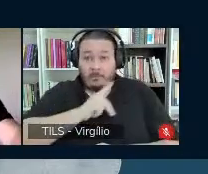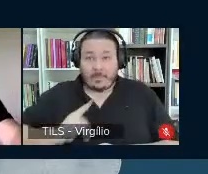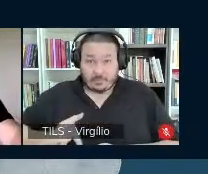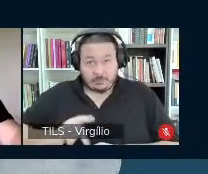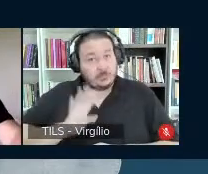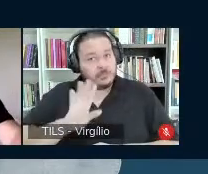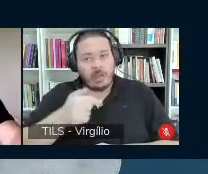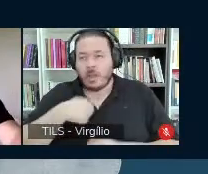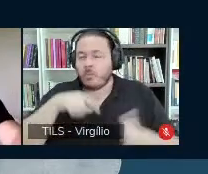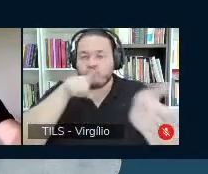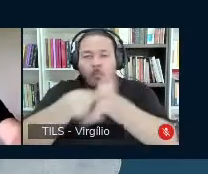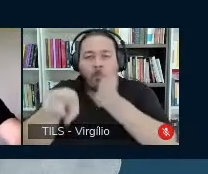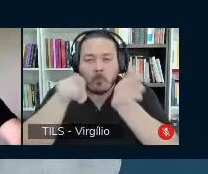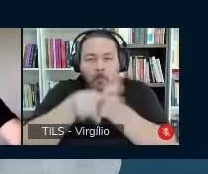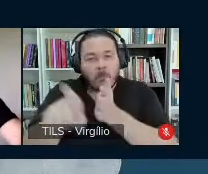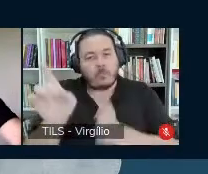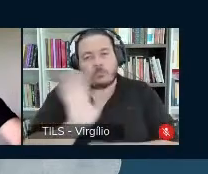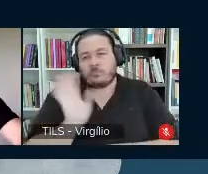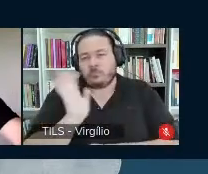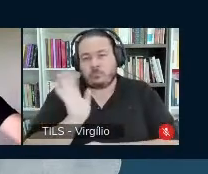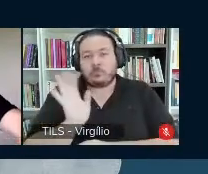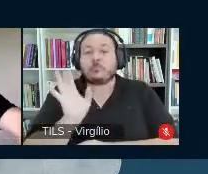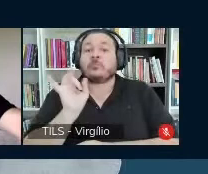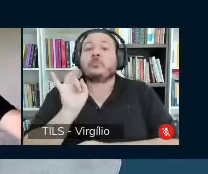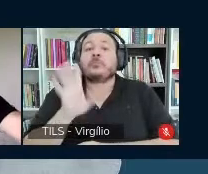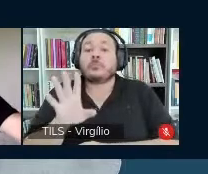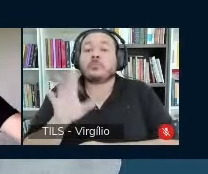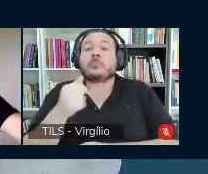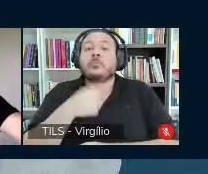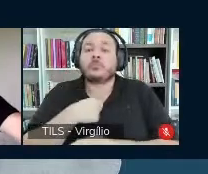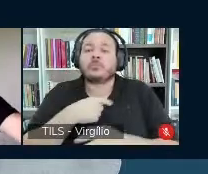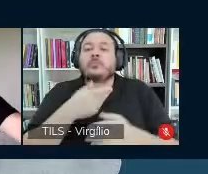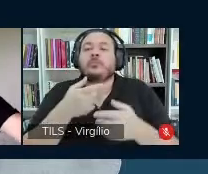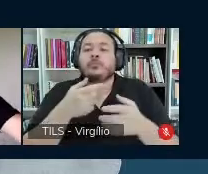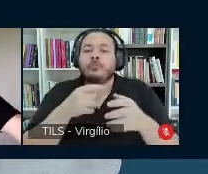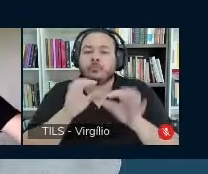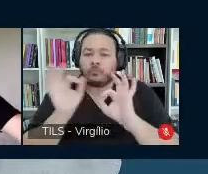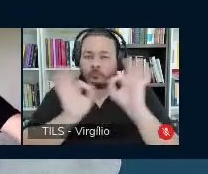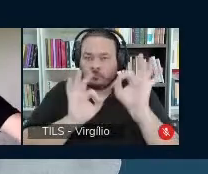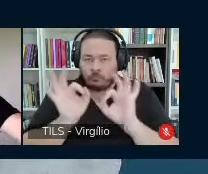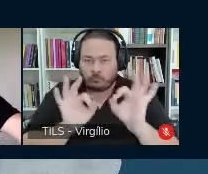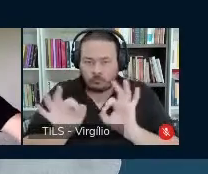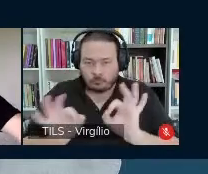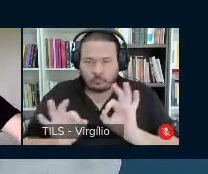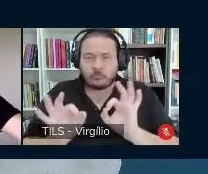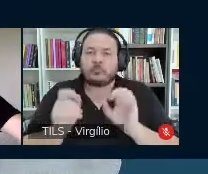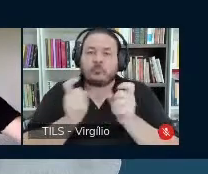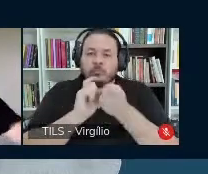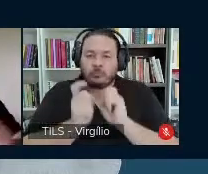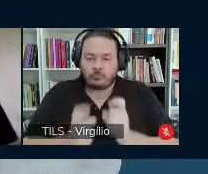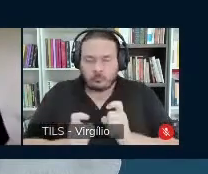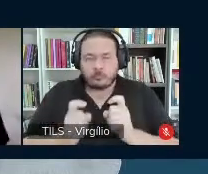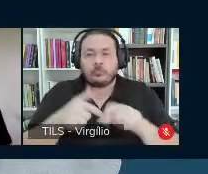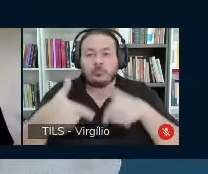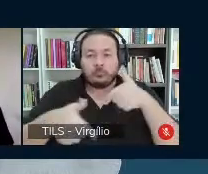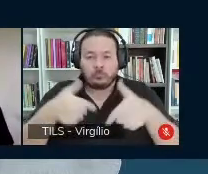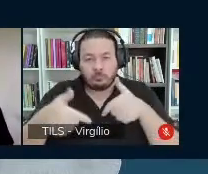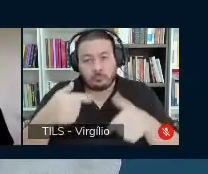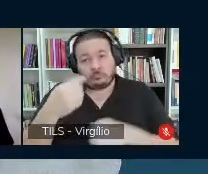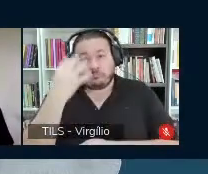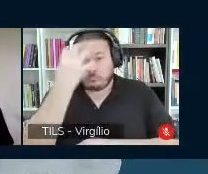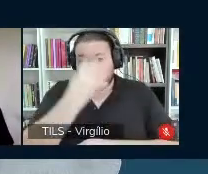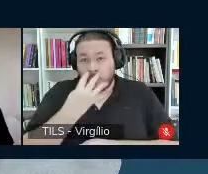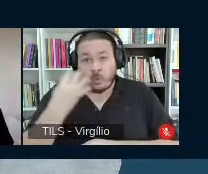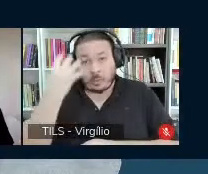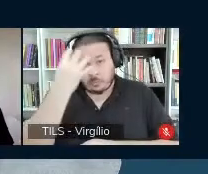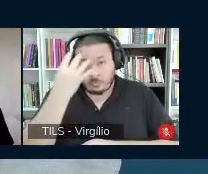né? Só coordeno os trabalhos e nessas 4 horas, que pode ser um pouco